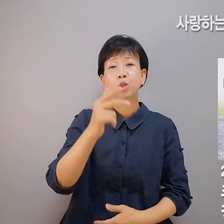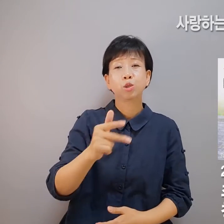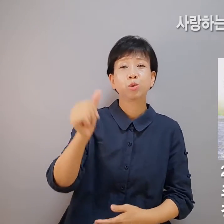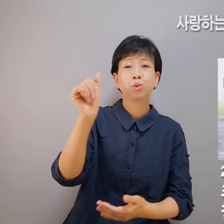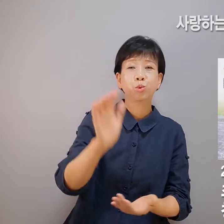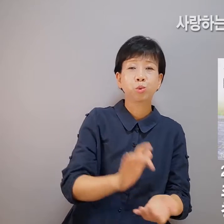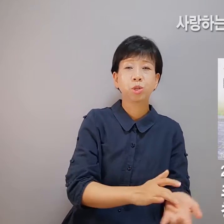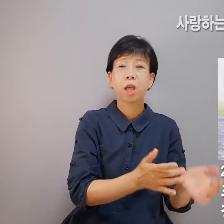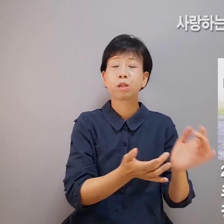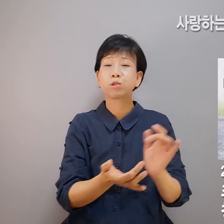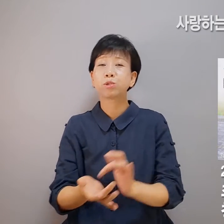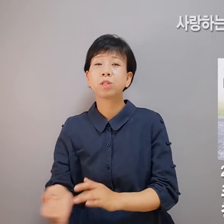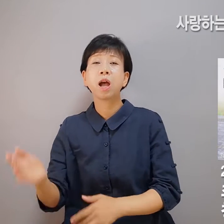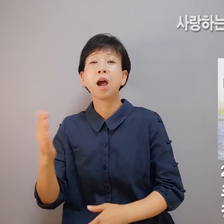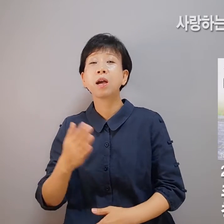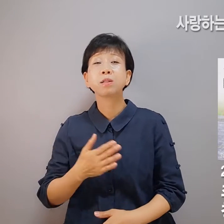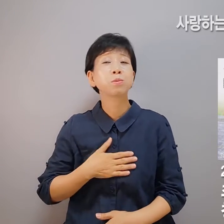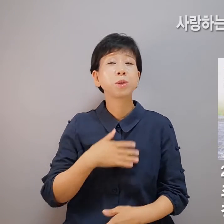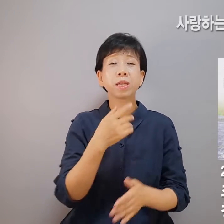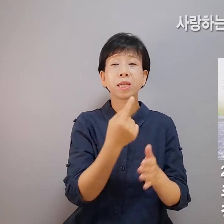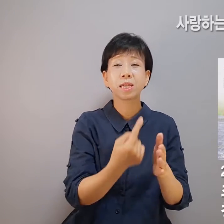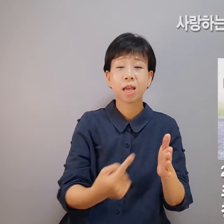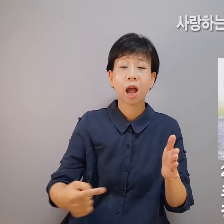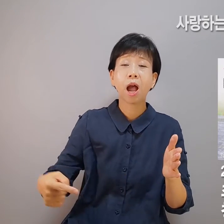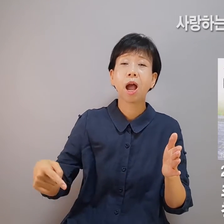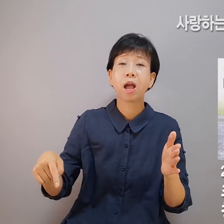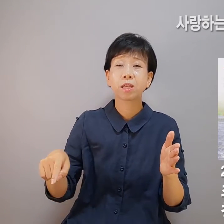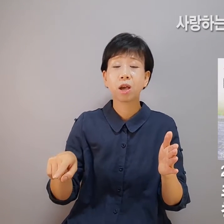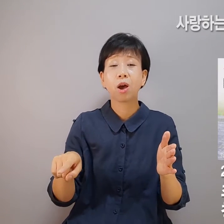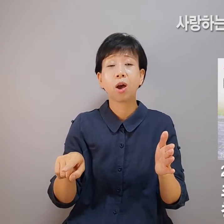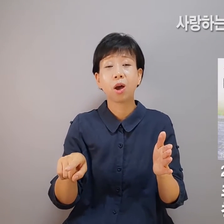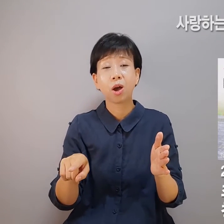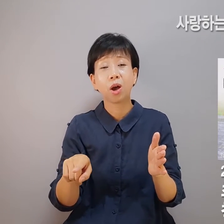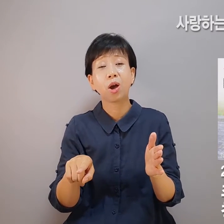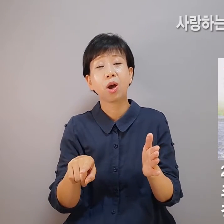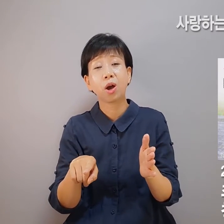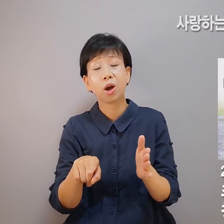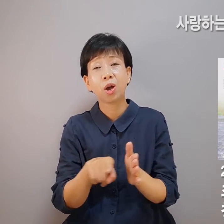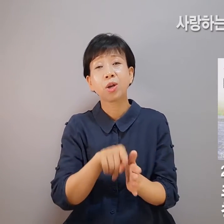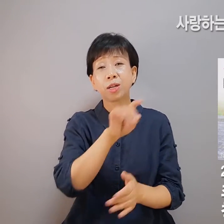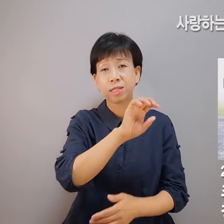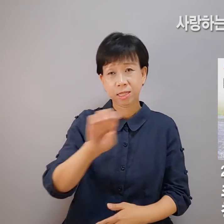주 예수 나를 위하여